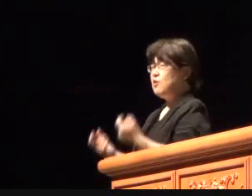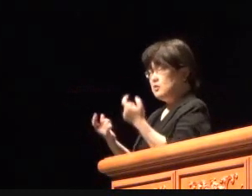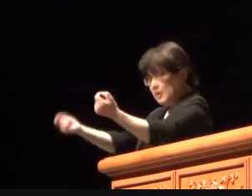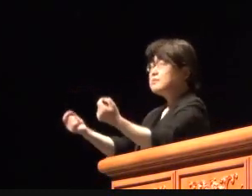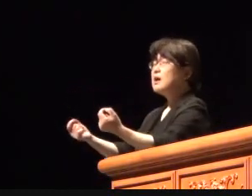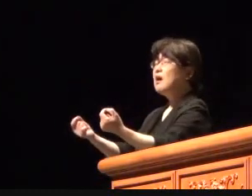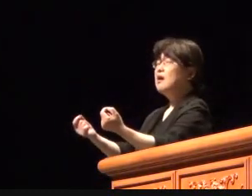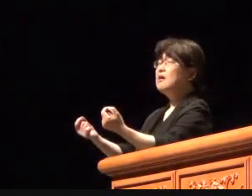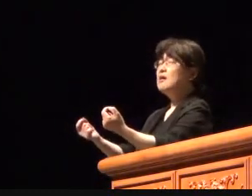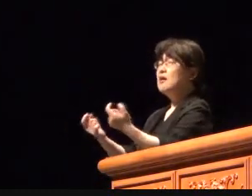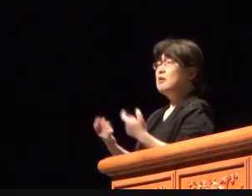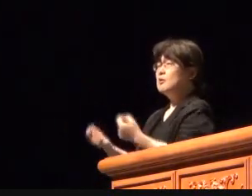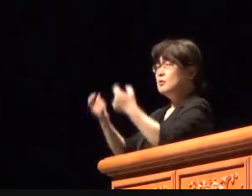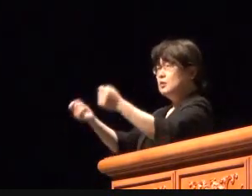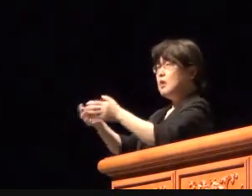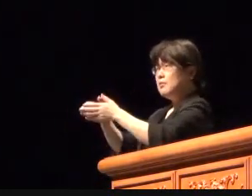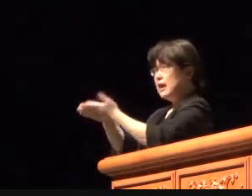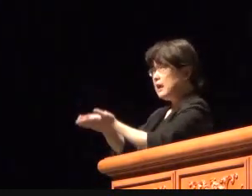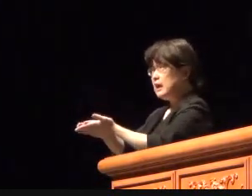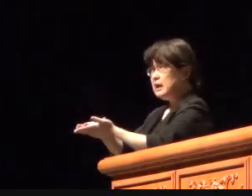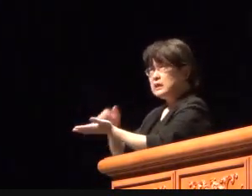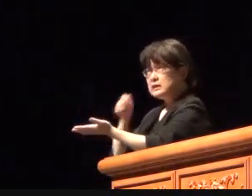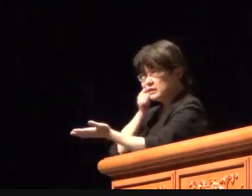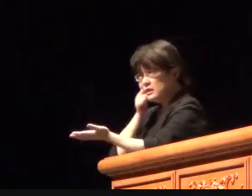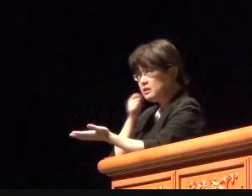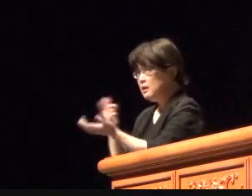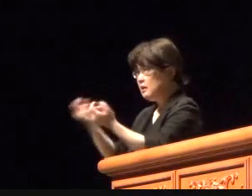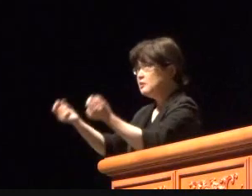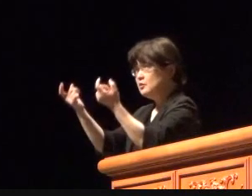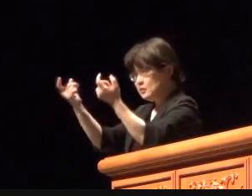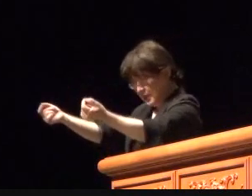このまま死ねないよね。